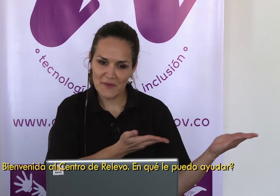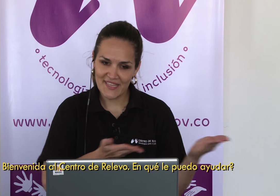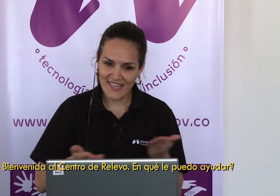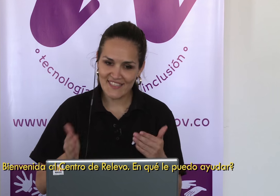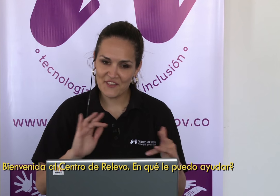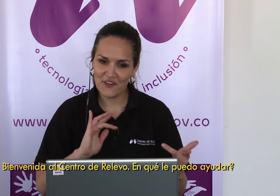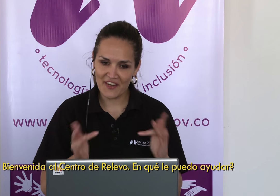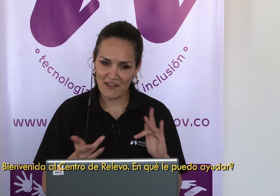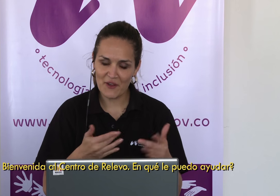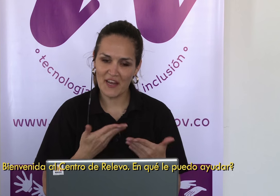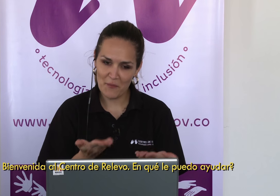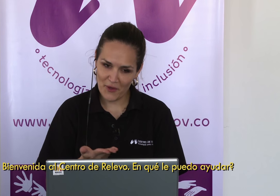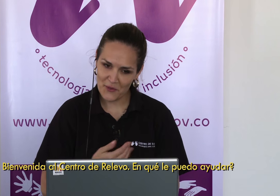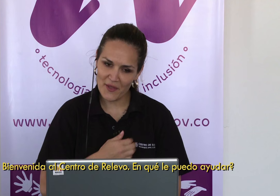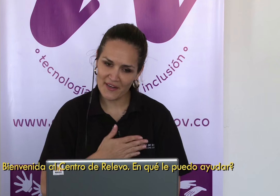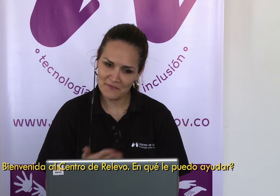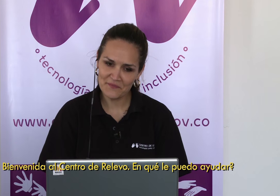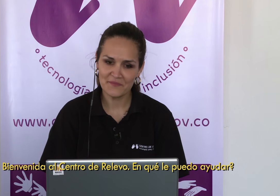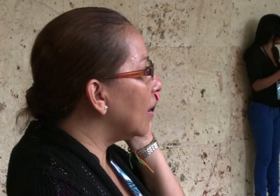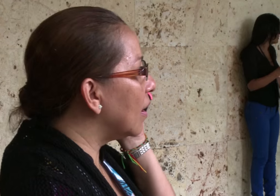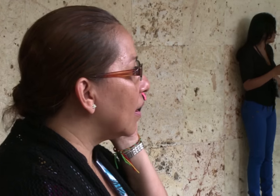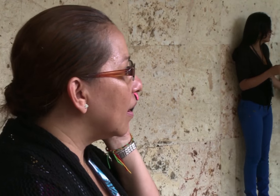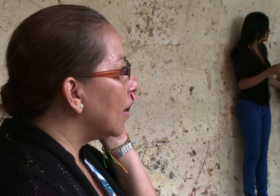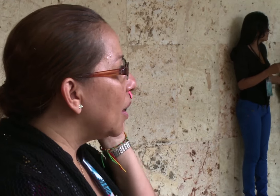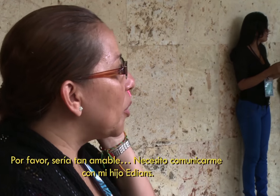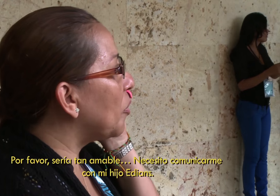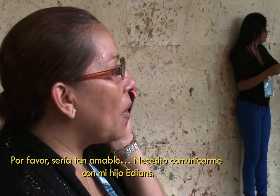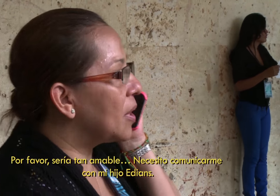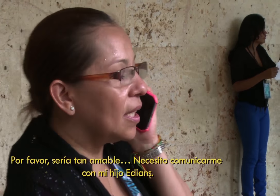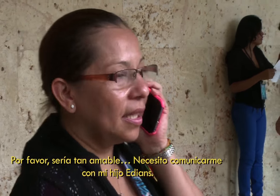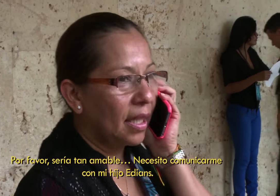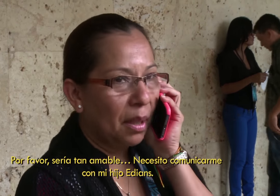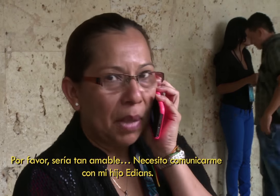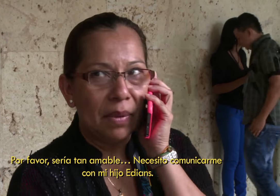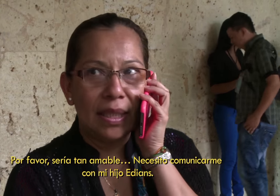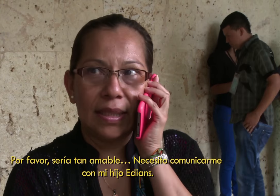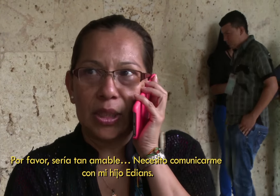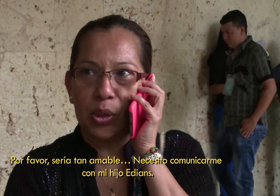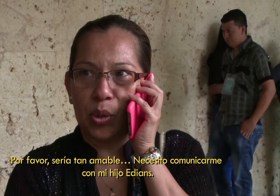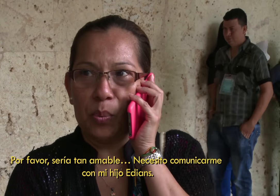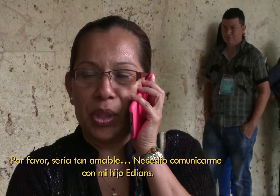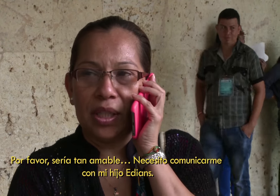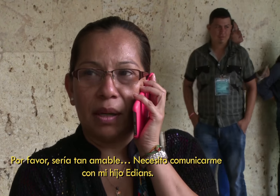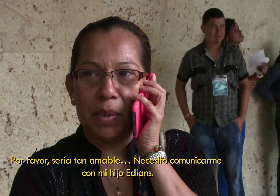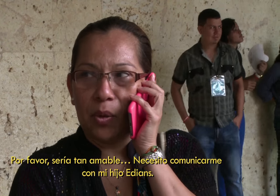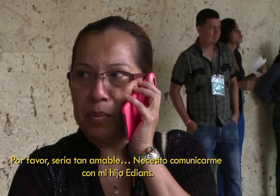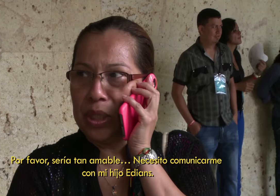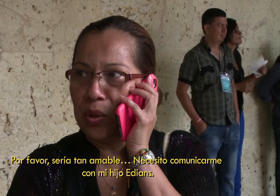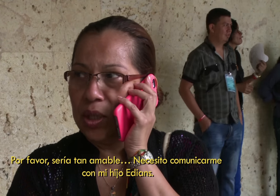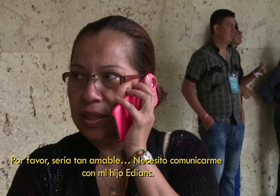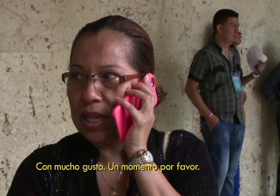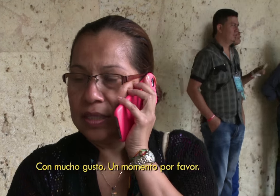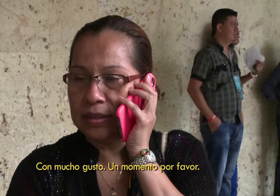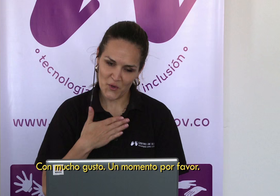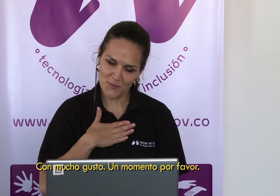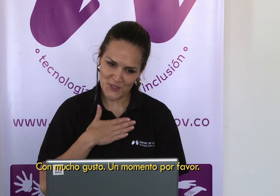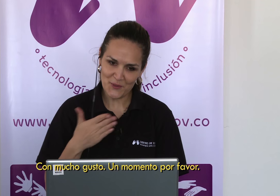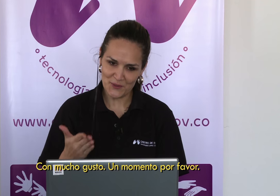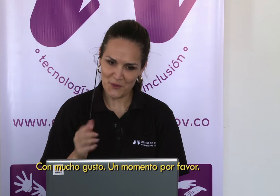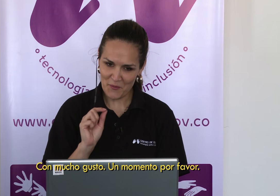Bienvenida al centro de relevo, ¿en qué le puedo ayudar? Por favor, sería tan amable, necesito comunicarme con mi hijo Edia. Con mucho gusto, un momento,